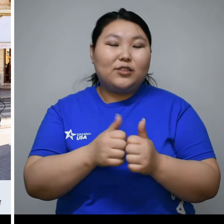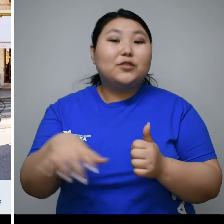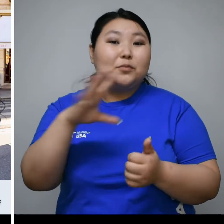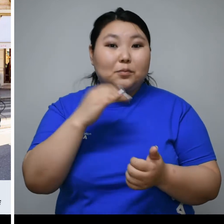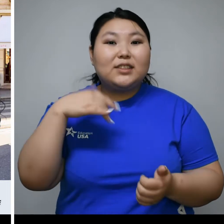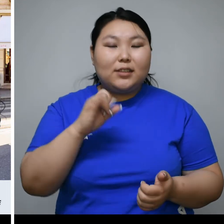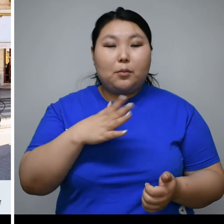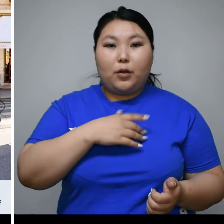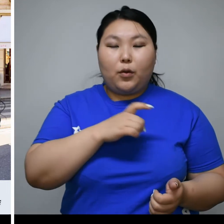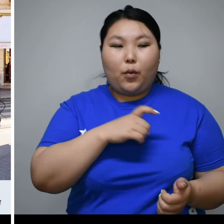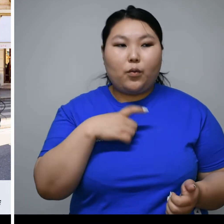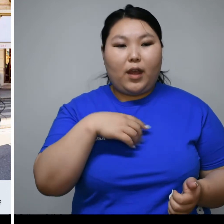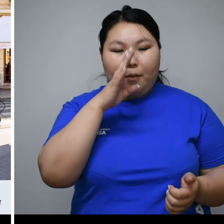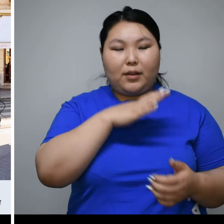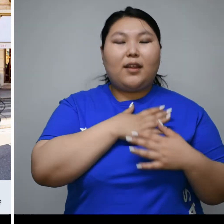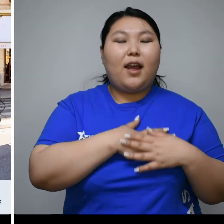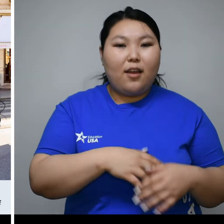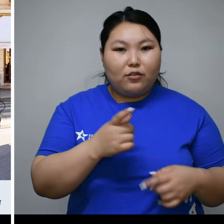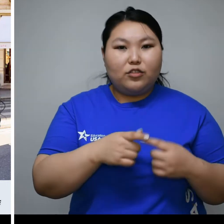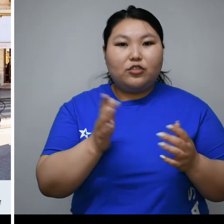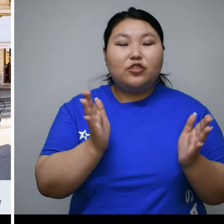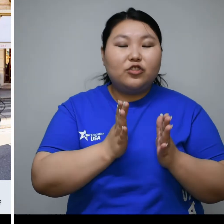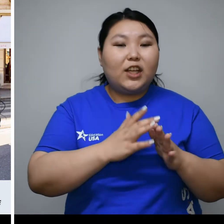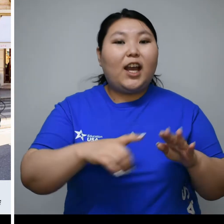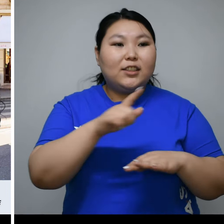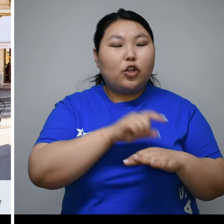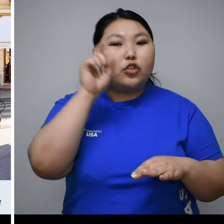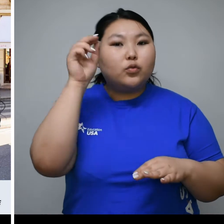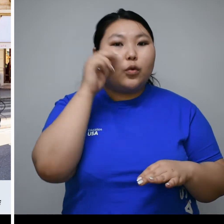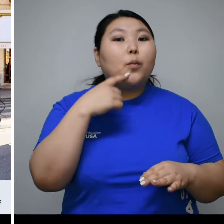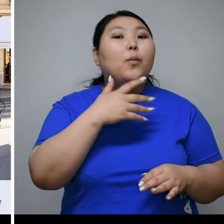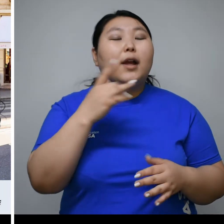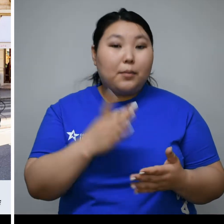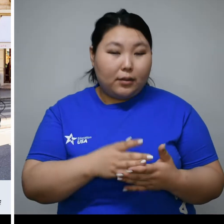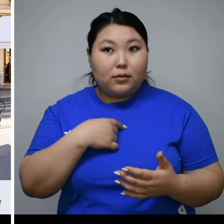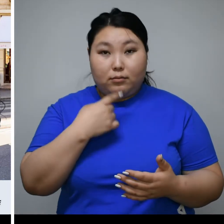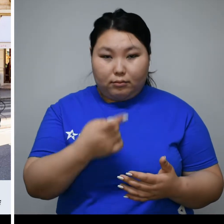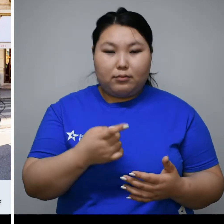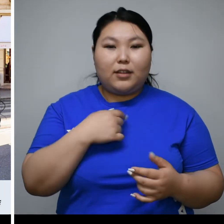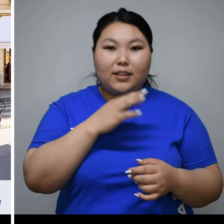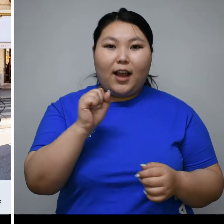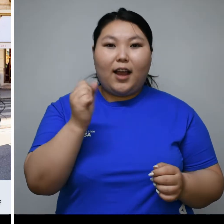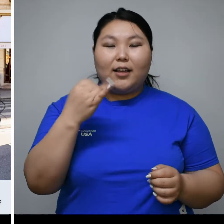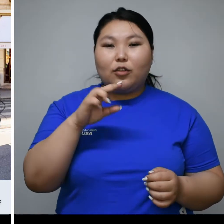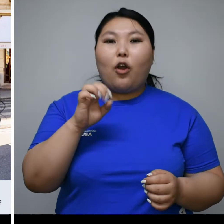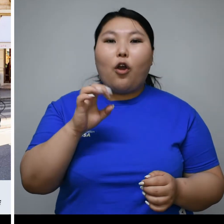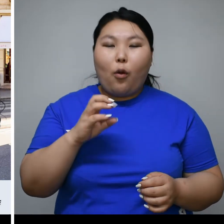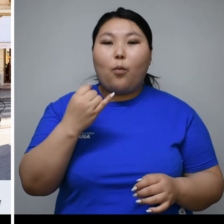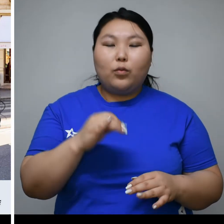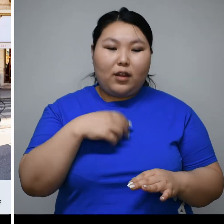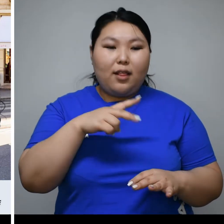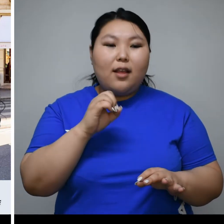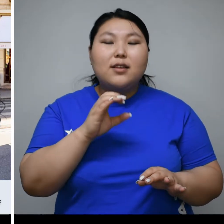найзууд байсан. Миний хувьд болохоор ингээд тайван юм жижигхэн газар очиж суралцмаар байна гэж бичсэн чинь би яг ингээд Айдахо